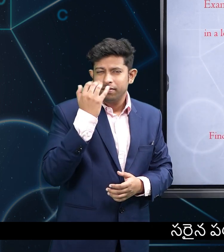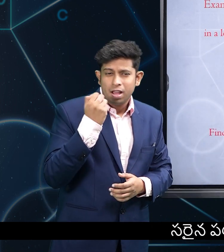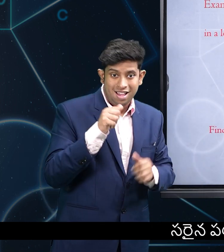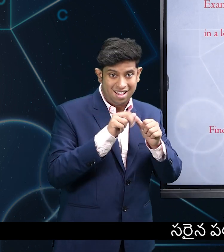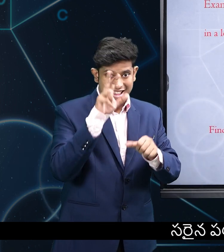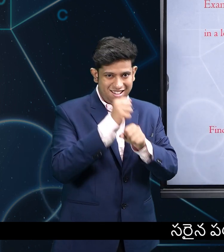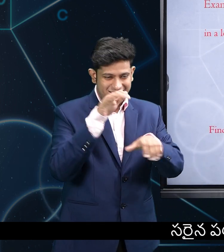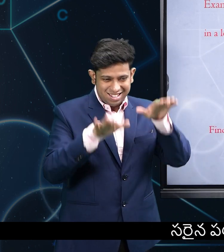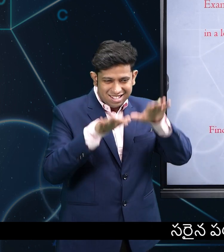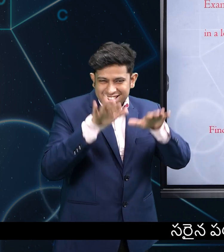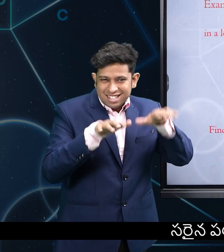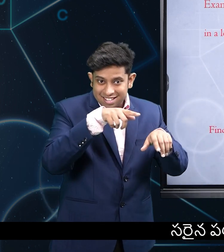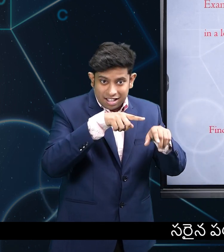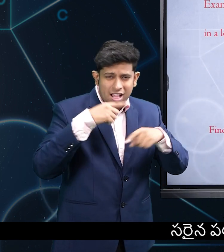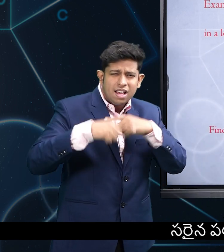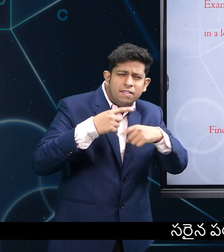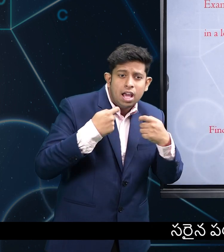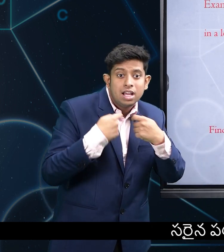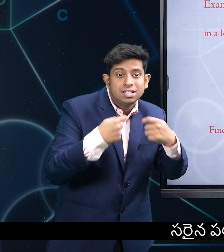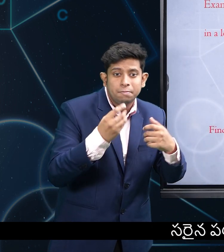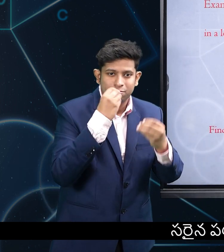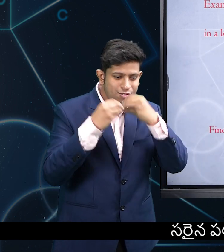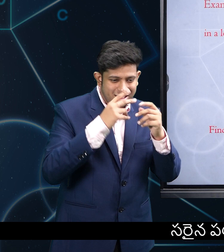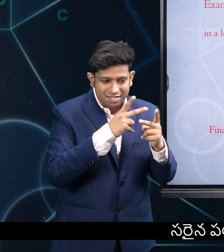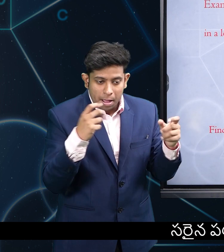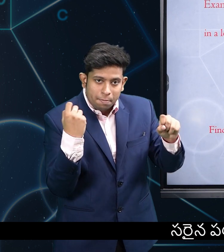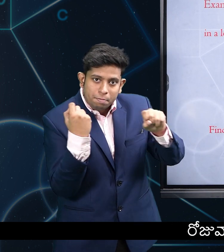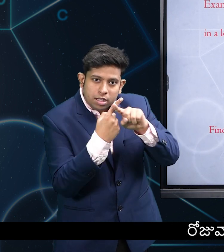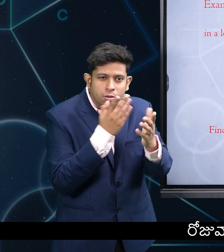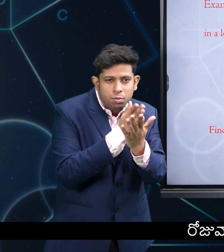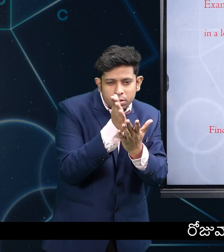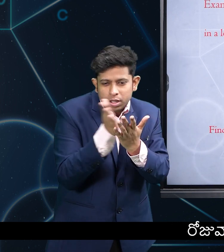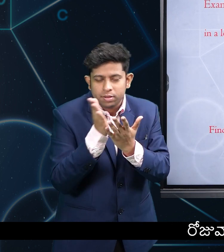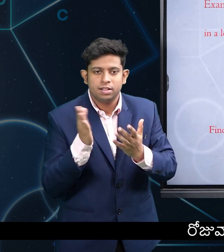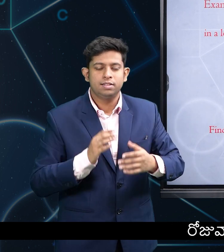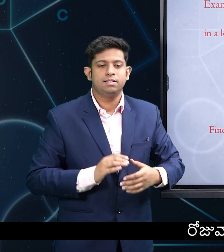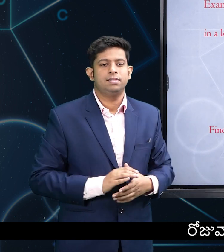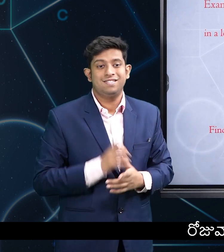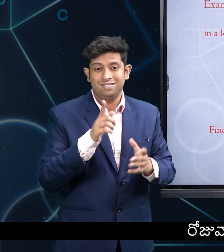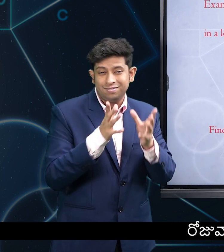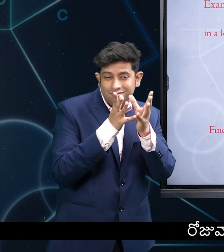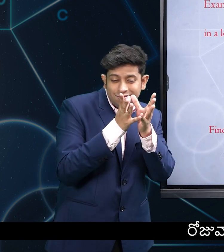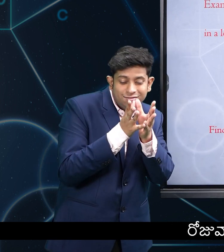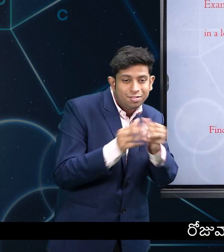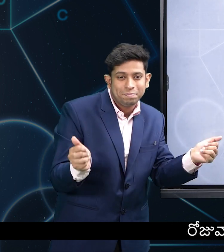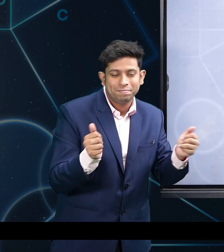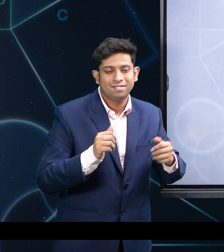సరైన పద్ధతి ద్వారా ఆహారంపై సగటు రోజువారీ వ్యయాన్ని కనుగొనండి.